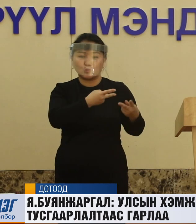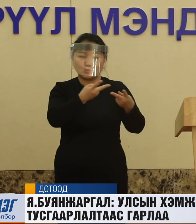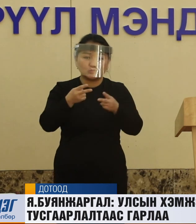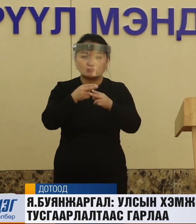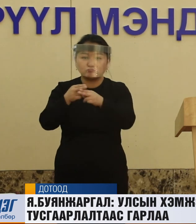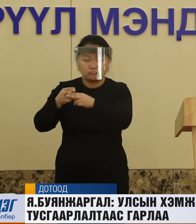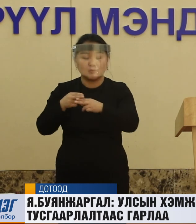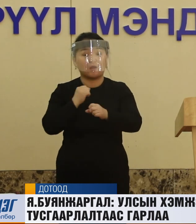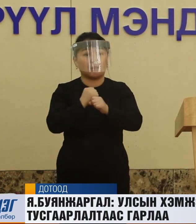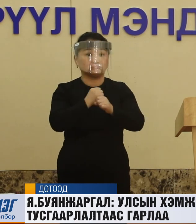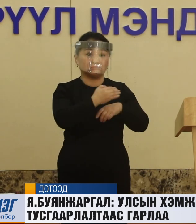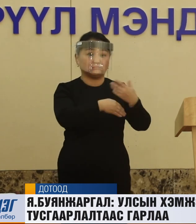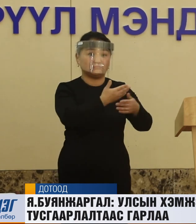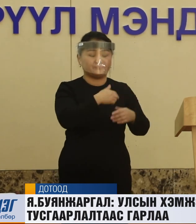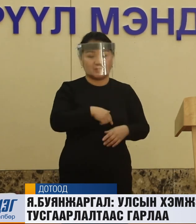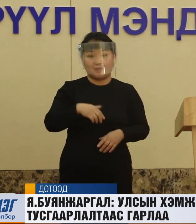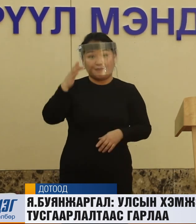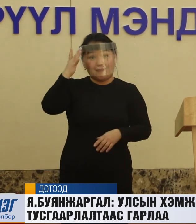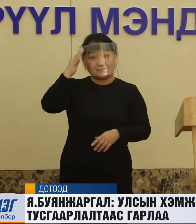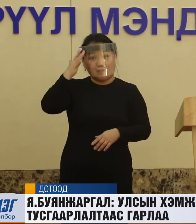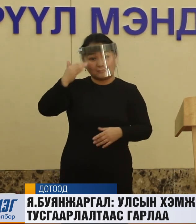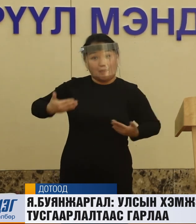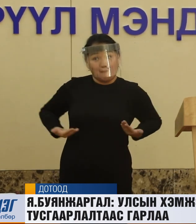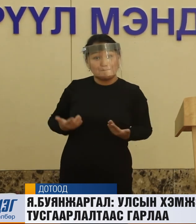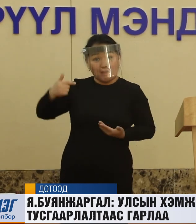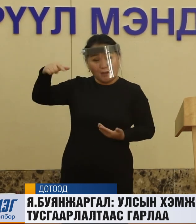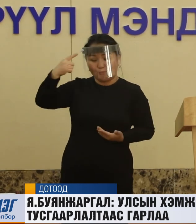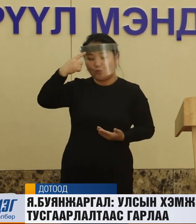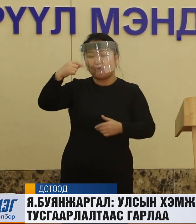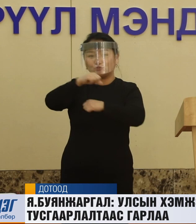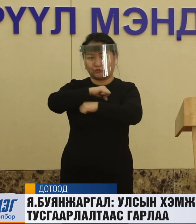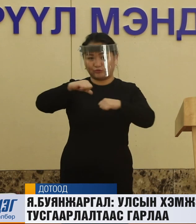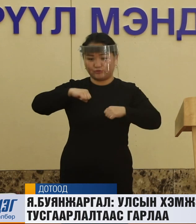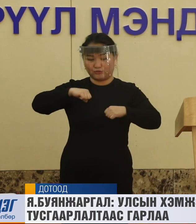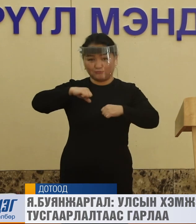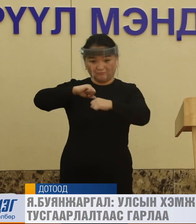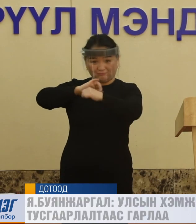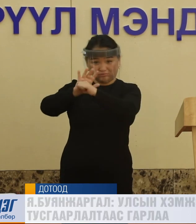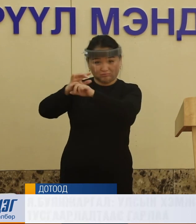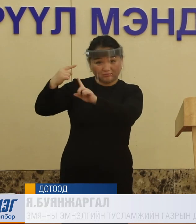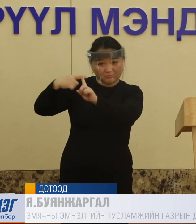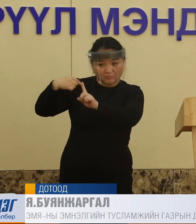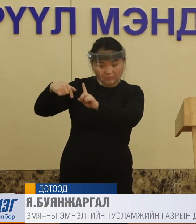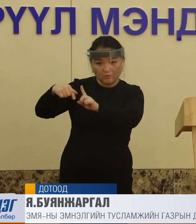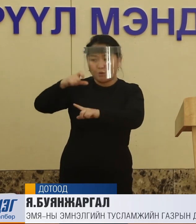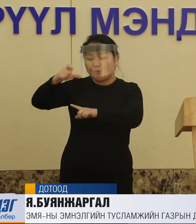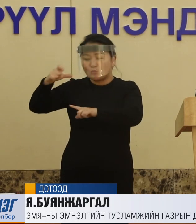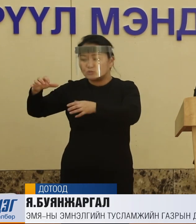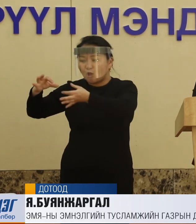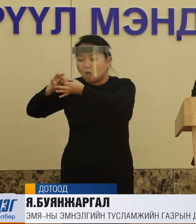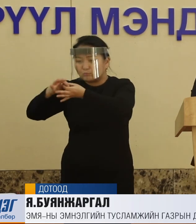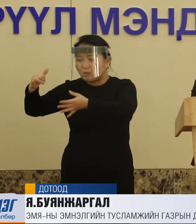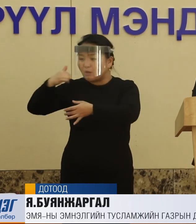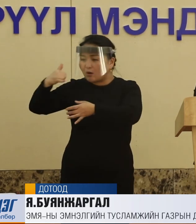гадаадад онш батлагдсан иргэд бол бид нараас утсаар байнга зөвлөгөө авч байгаа. Манай Нарангэрэл дарга